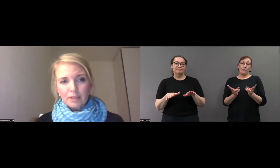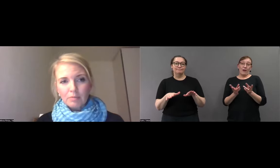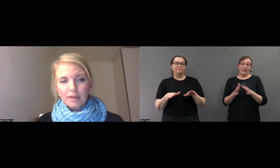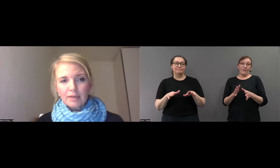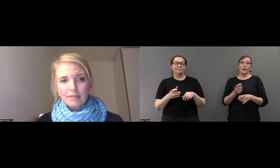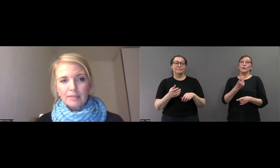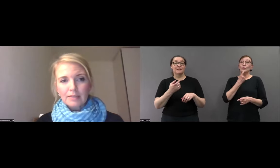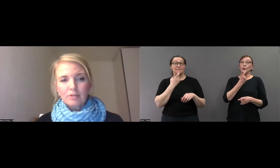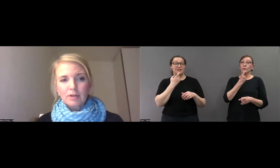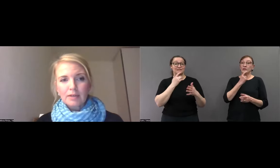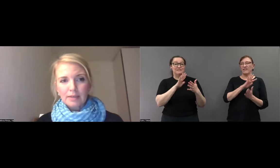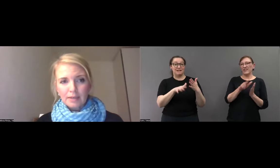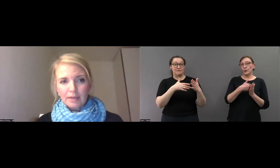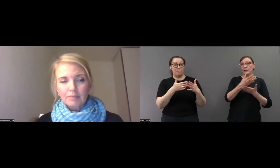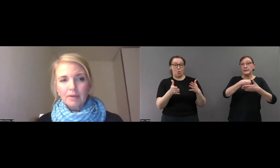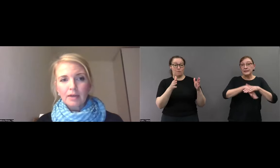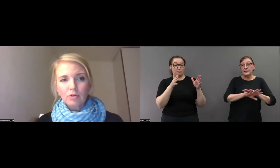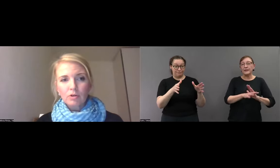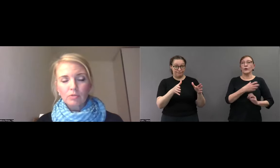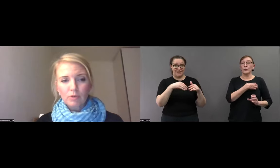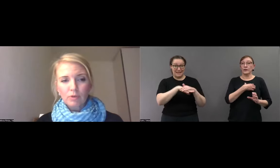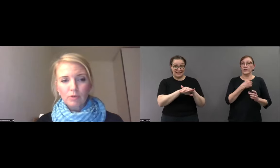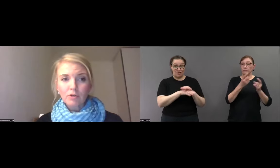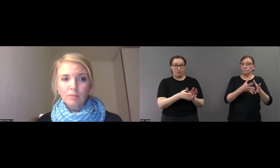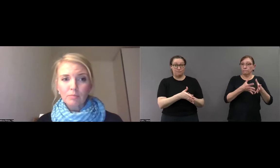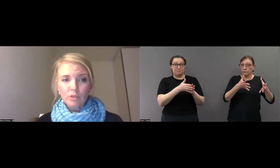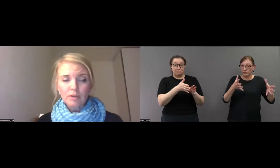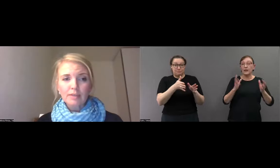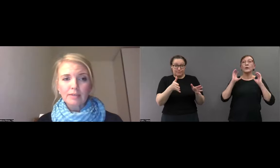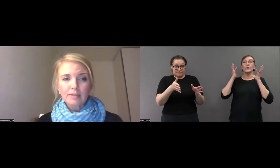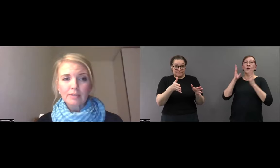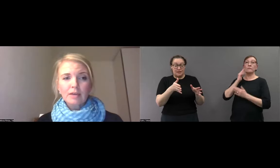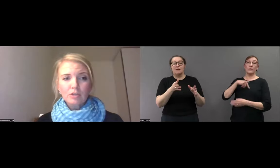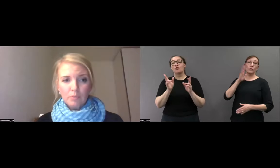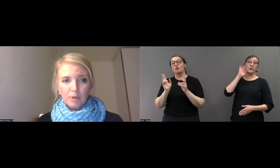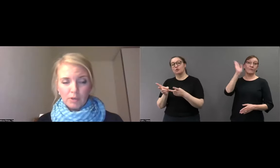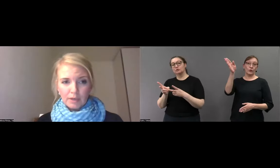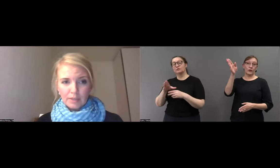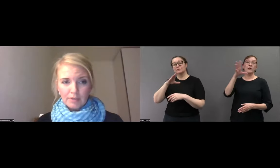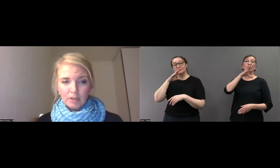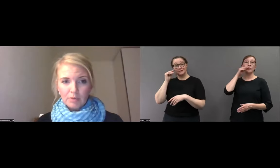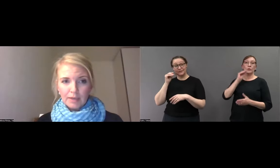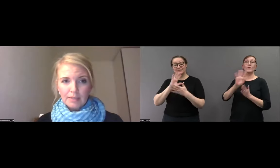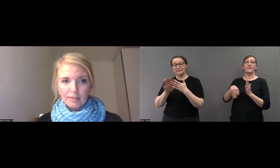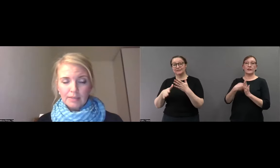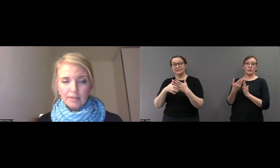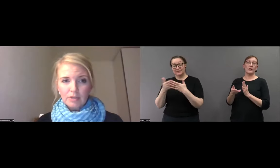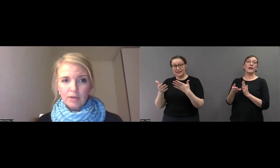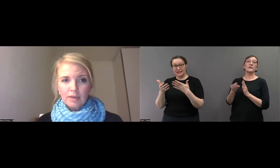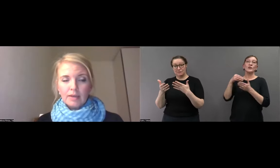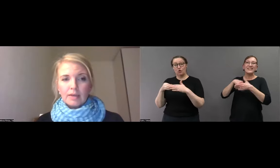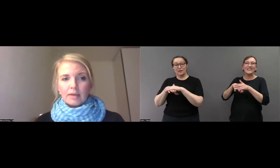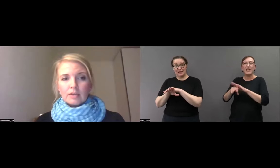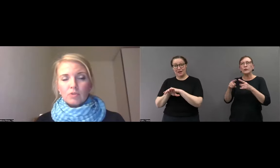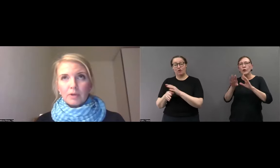suomalaista viittomakielistä sisältöä lisätään, niin meillä on yleensä tavoite myös lisätä suomen ruotsalaista viittomakielistä